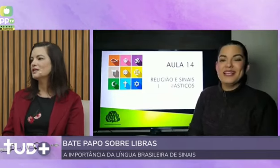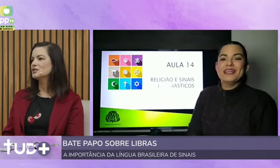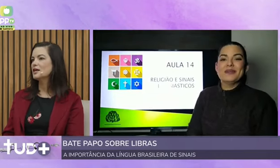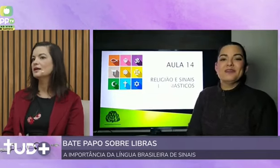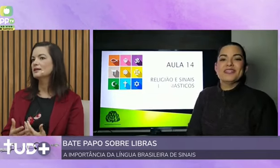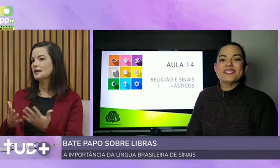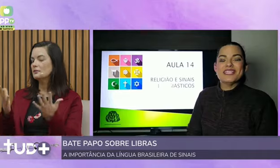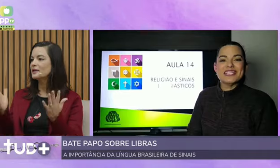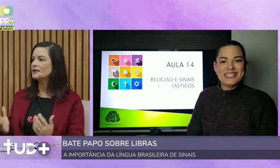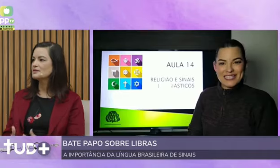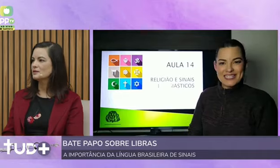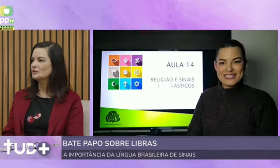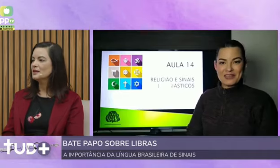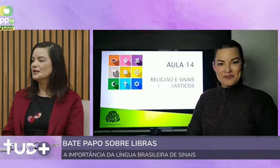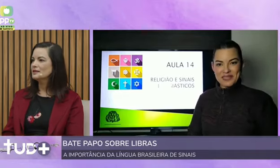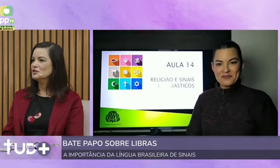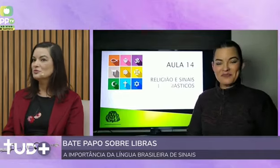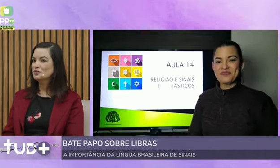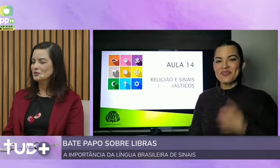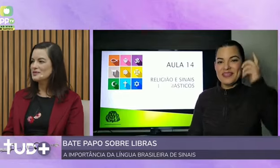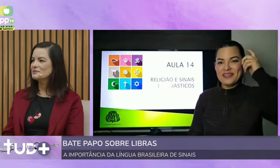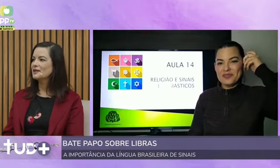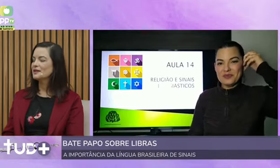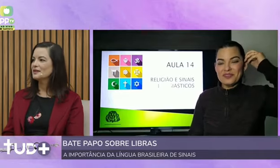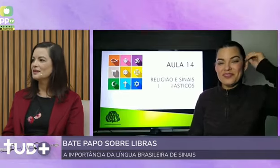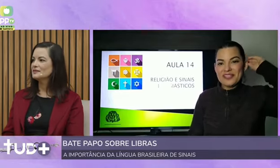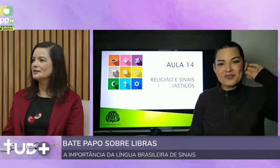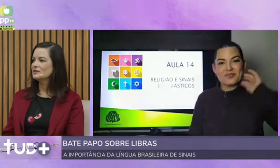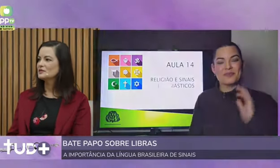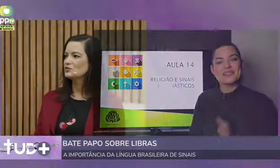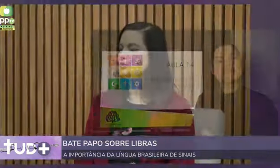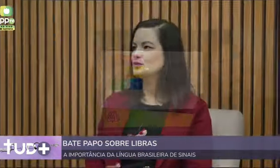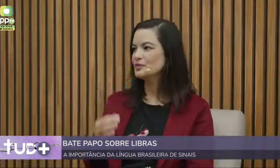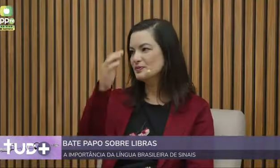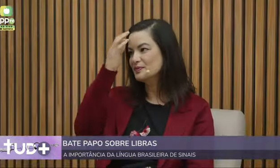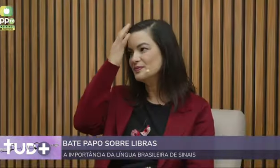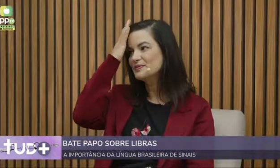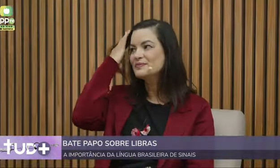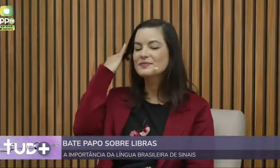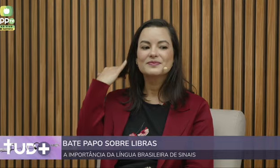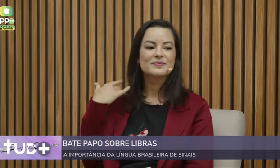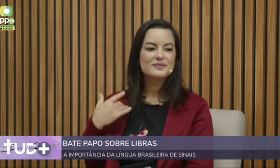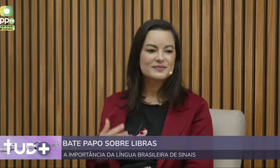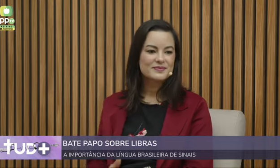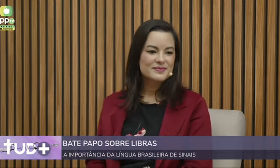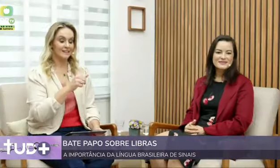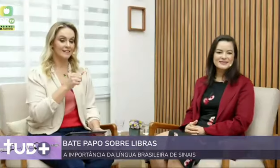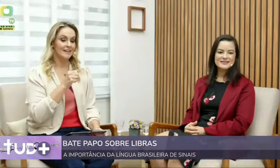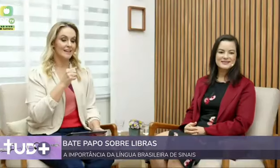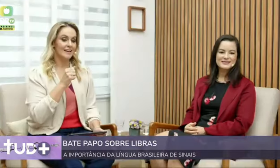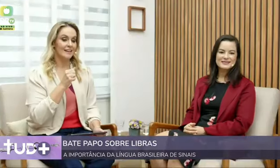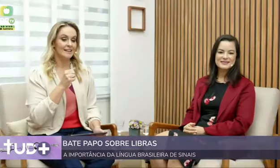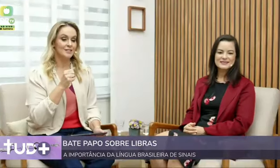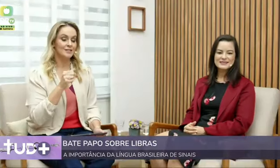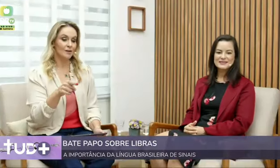possibilidade da ampliação de mundo, assim, para ela, né? A gente está vendo imagens aí na tela, Letícia,